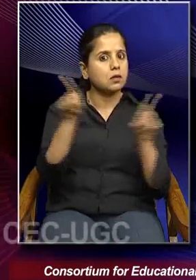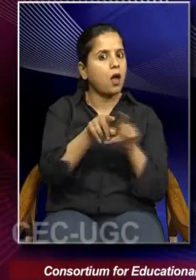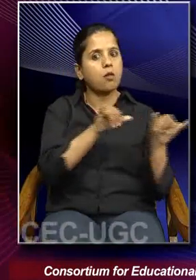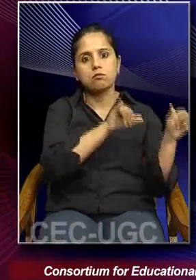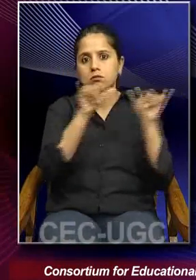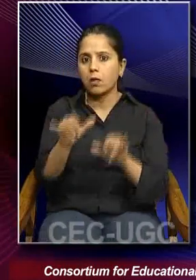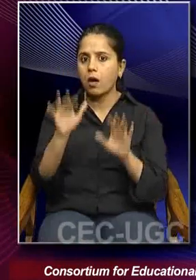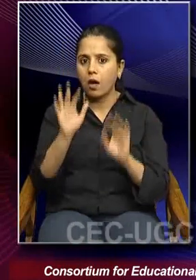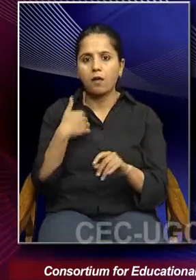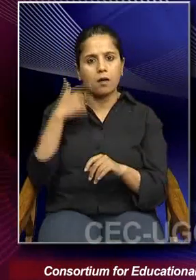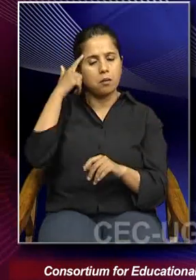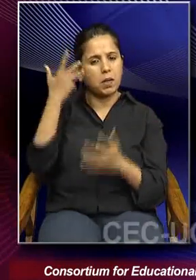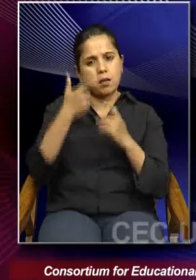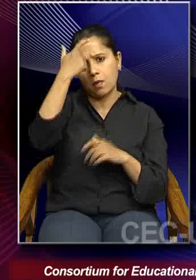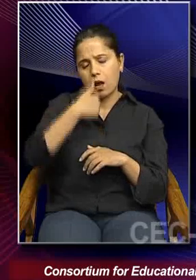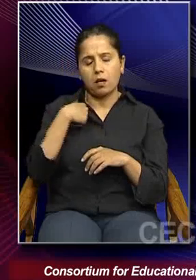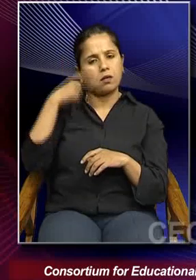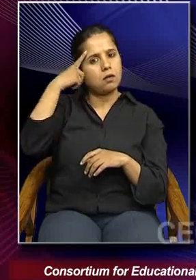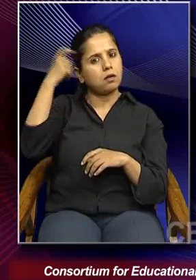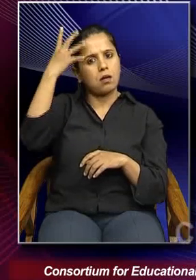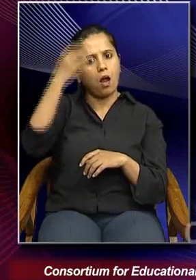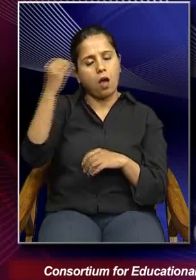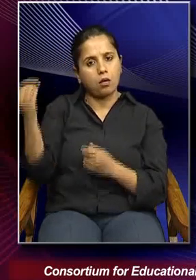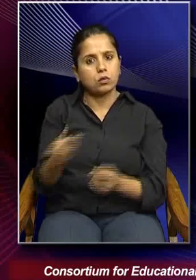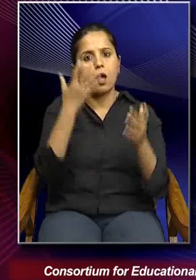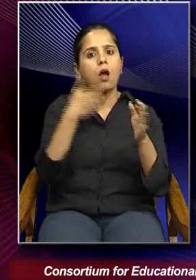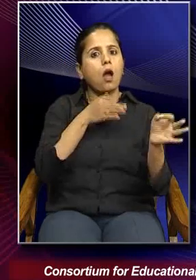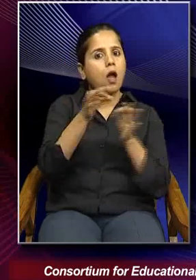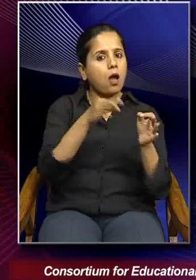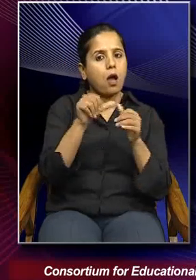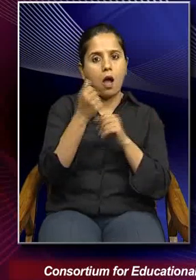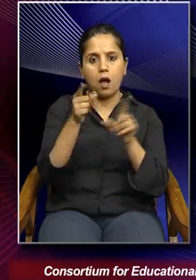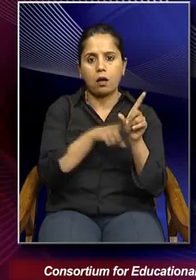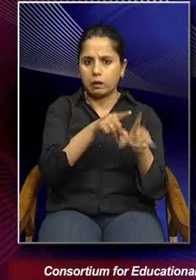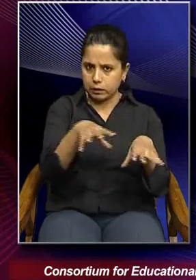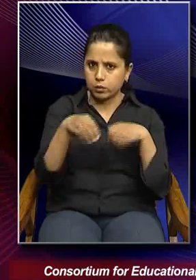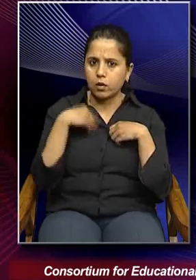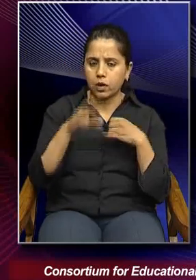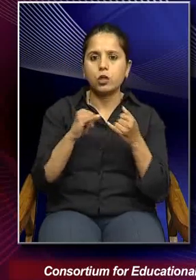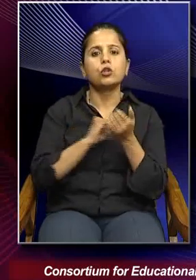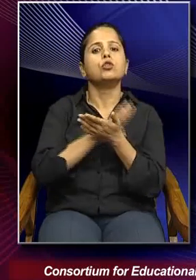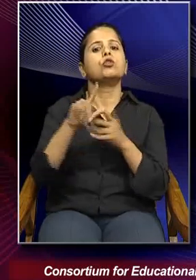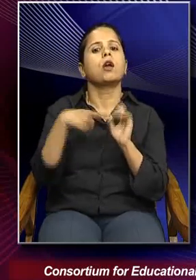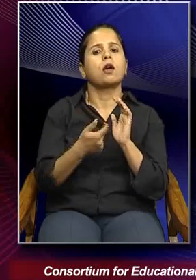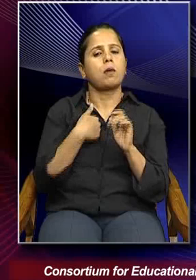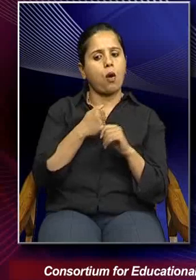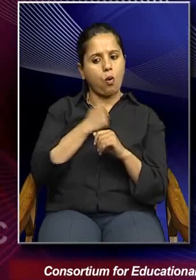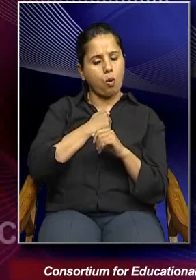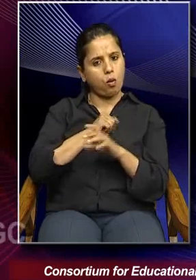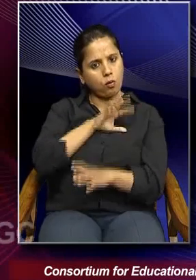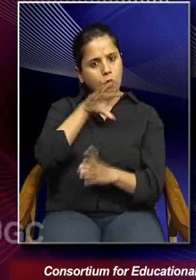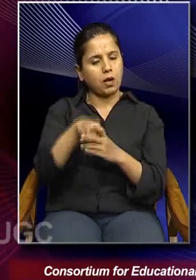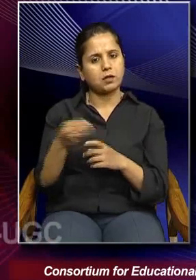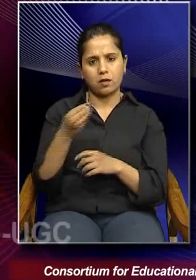उपन्यास है व्यक्तिवादी उपन्यास है अज्ञेय स्वीकार करते हैं की शेखर में मेरा अपनापन भी कुछ